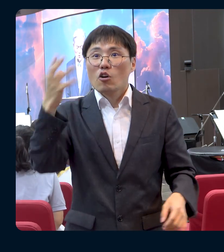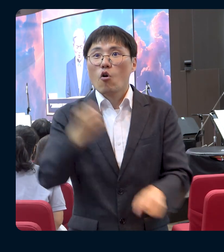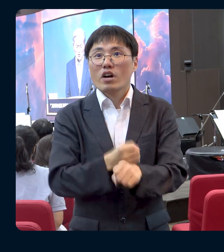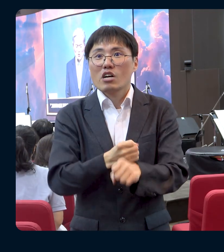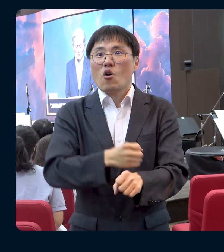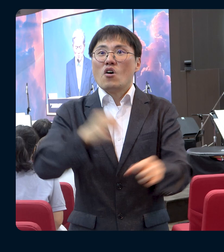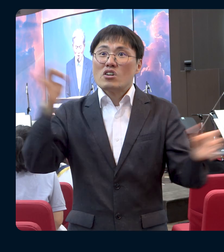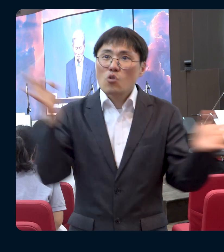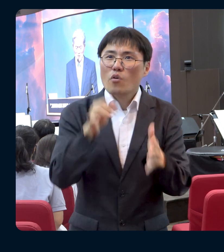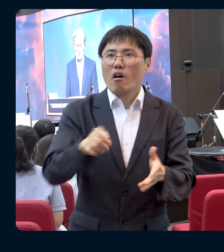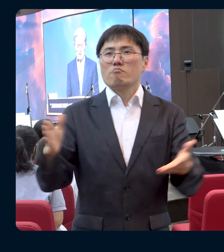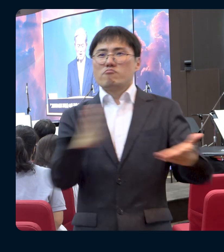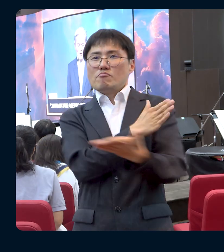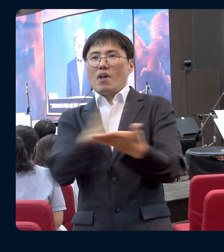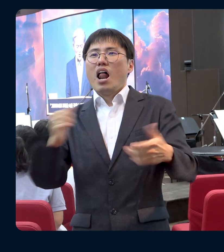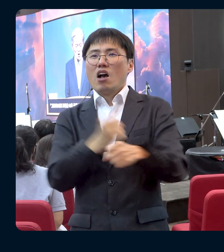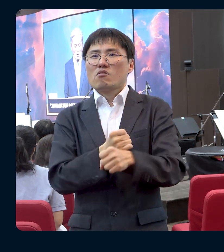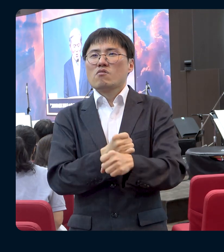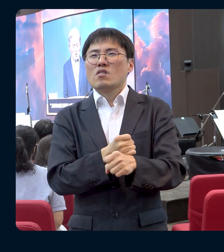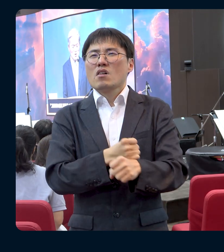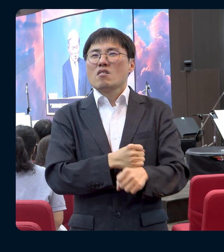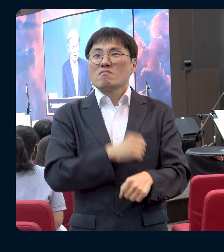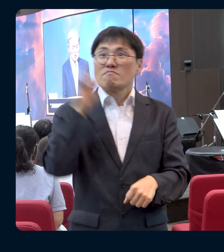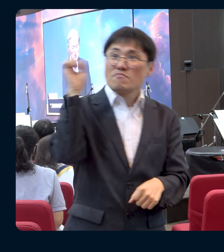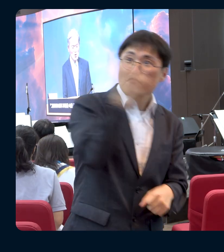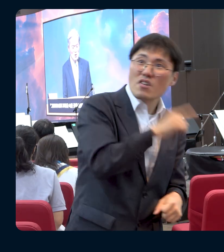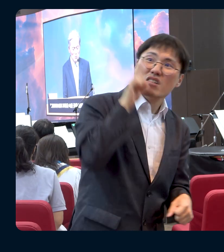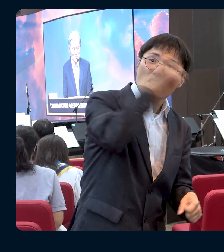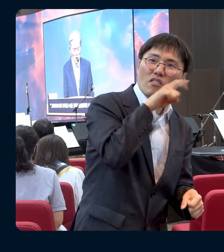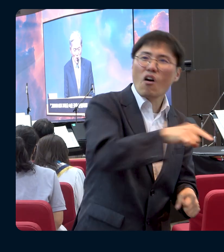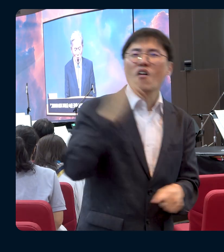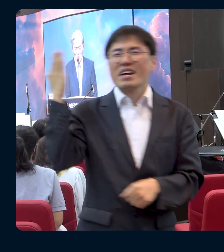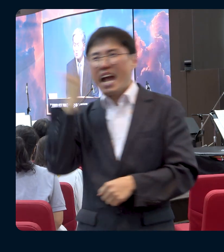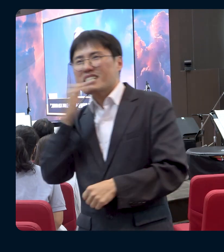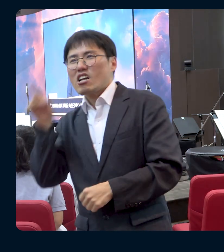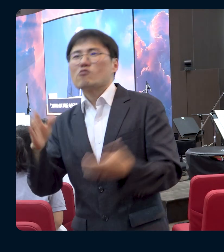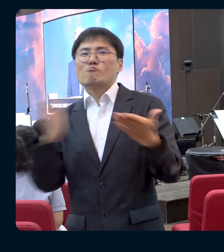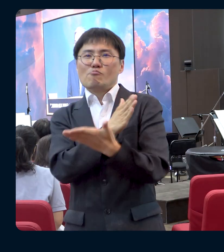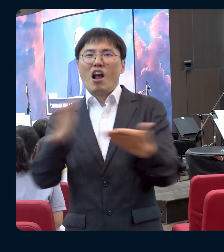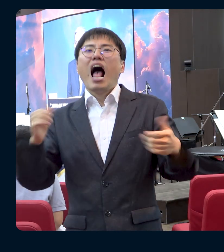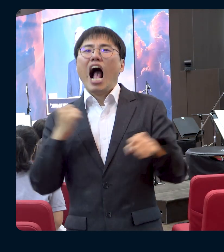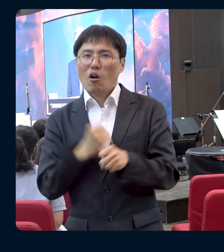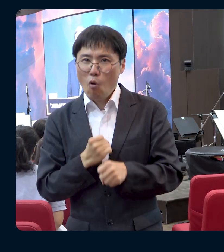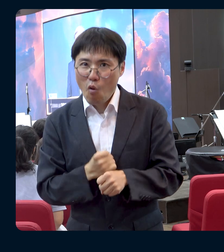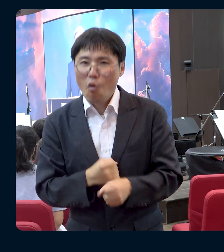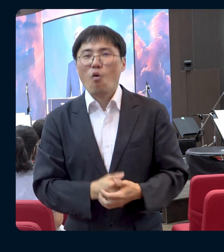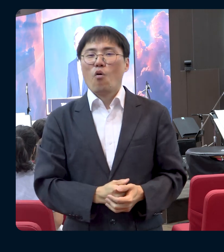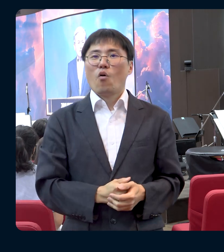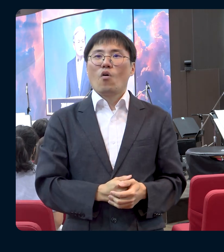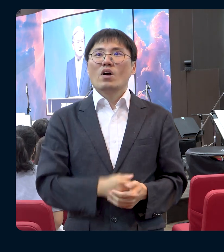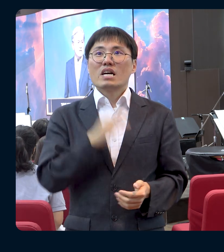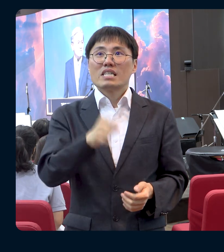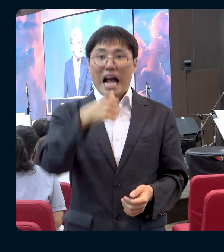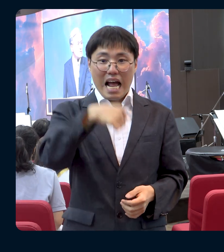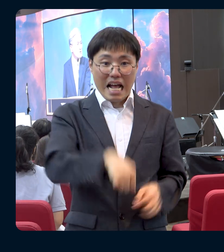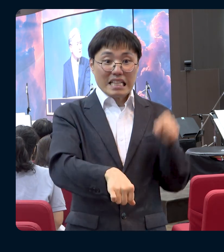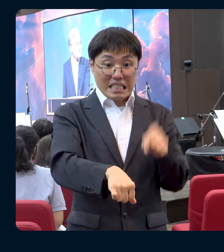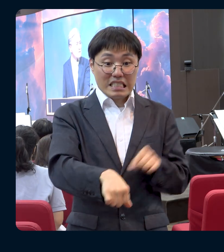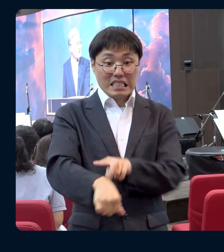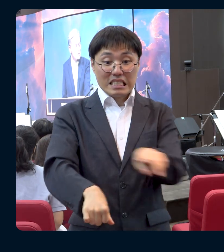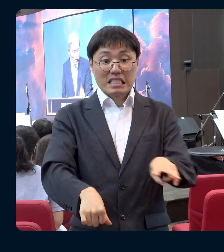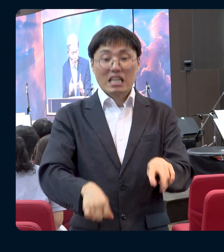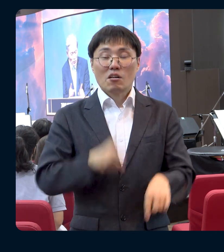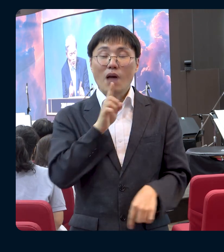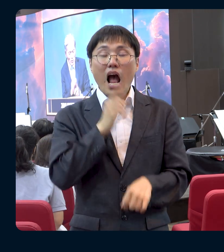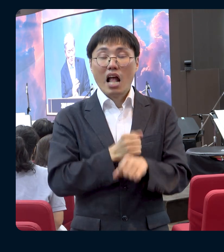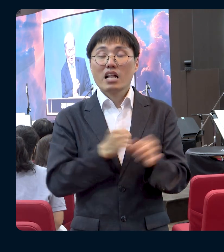거룩하고 속된 것을 분별하며 부정하고 정한 것을 분별하고. 예, 아론과 그 아들들에게 하신